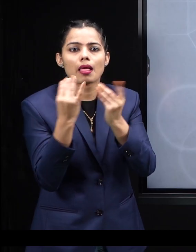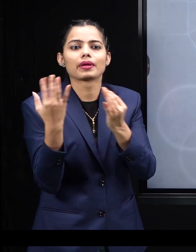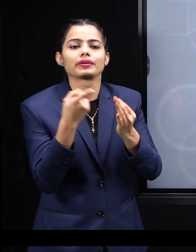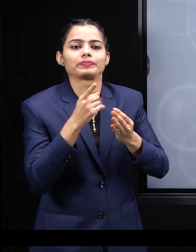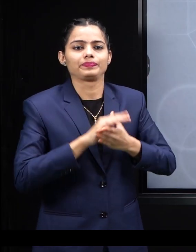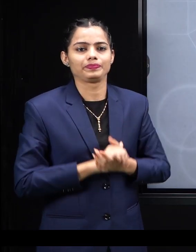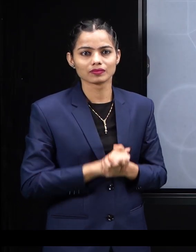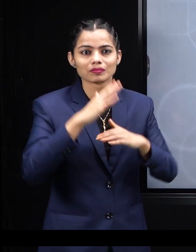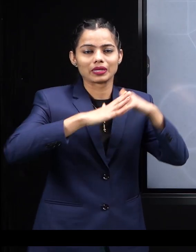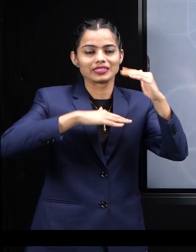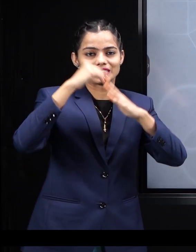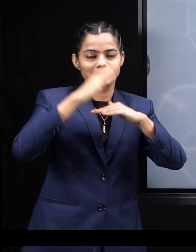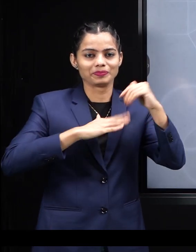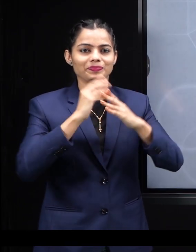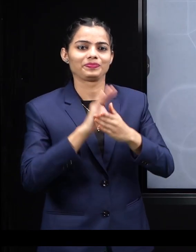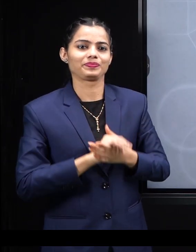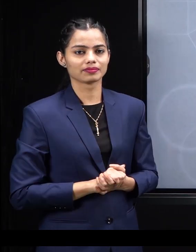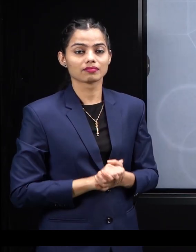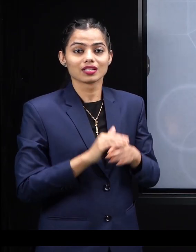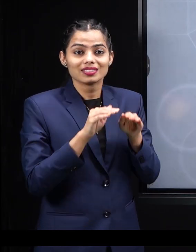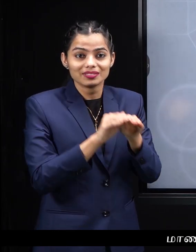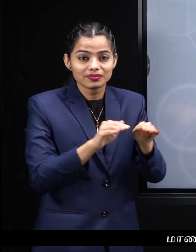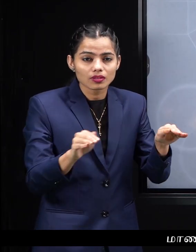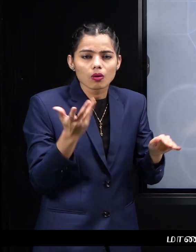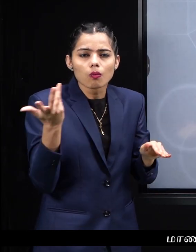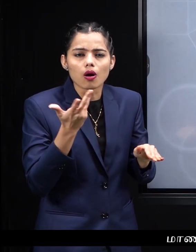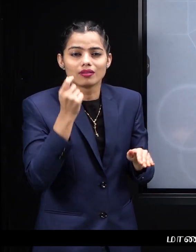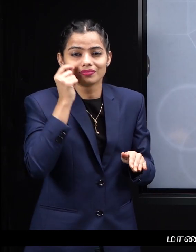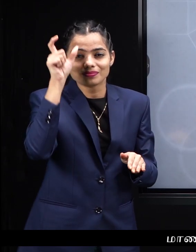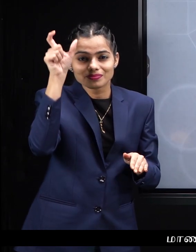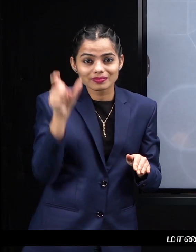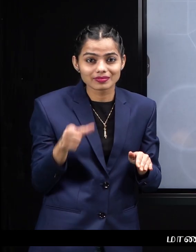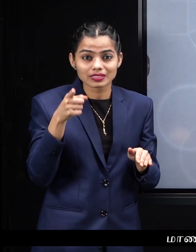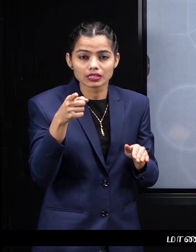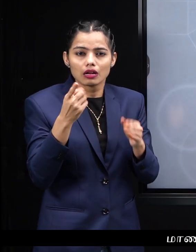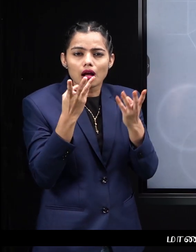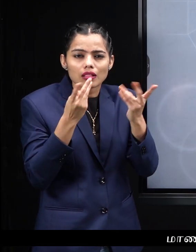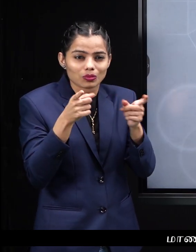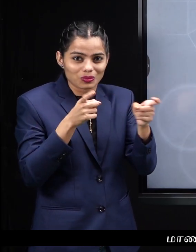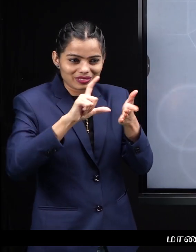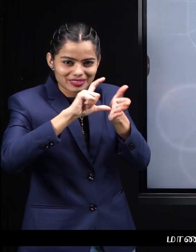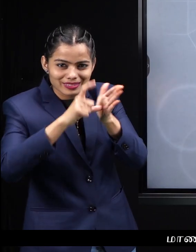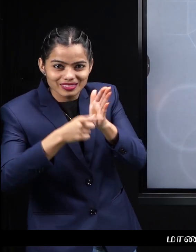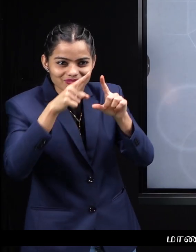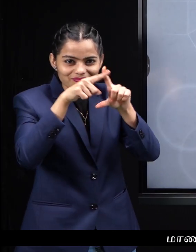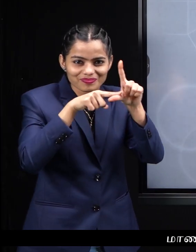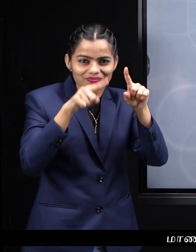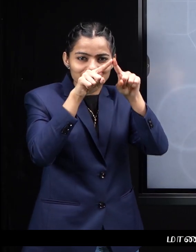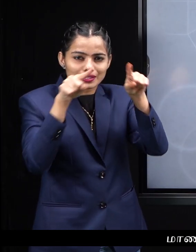கட்டுமானம், சிக்கல் தீர்க்கும். மாணவர்களே, யூக்ளிட்டின் வடிவியல் என்றால் என்ன? வடிவவியலின்